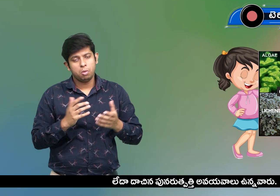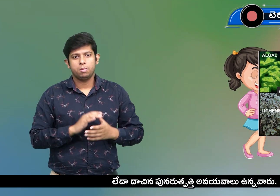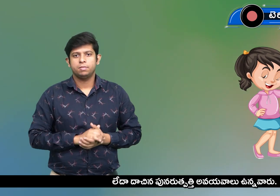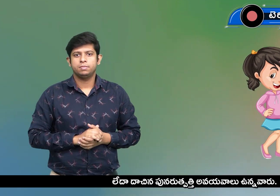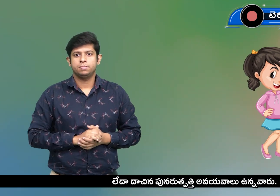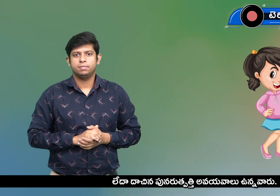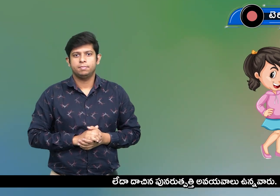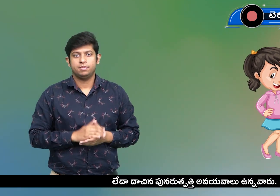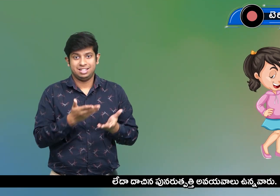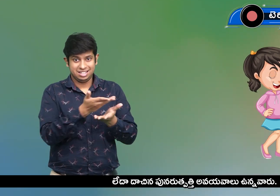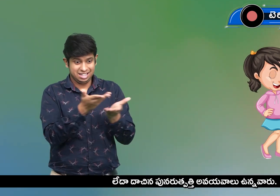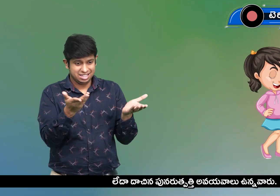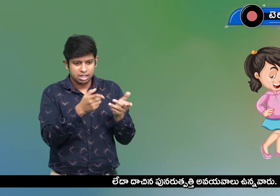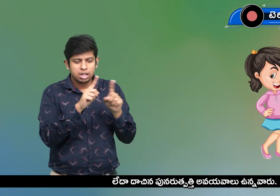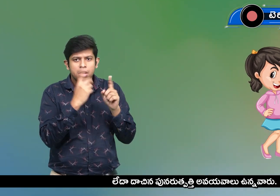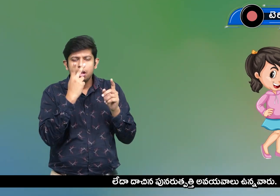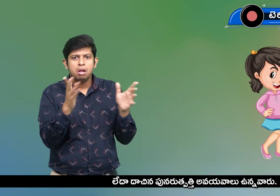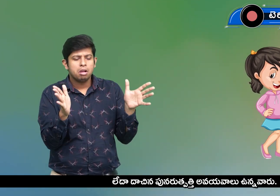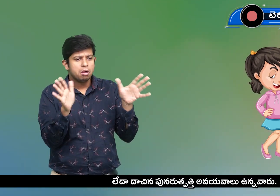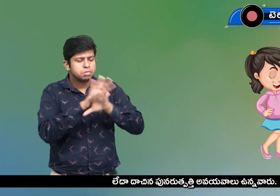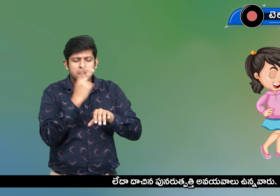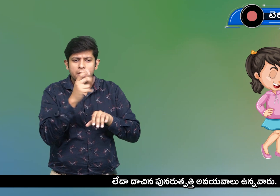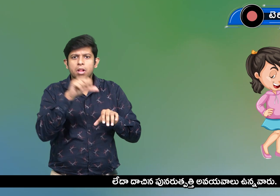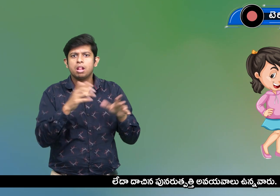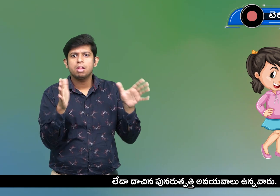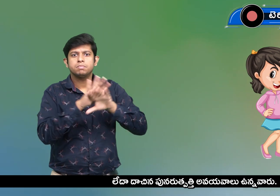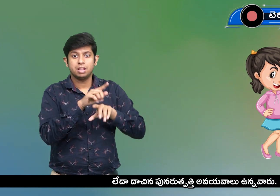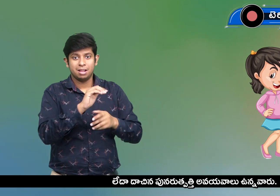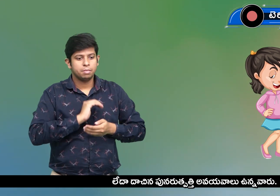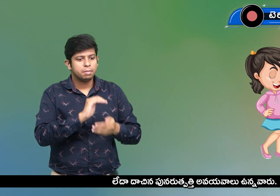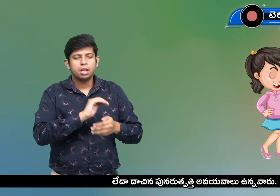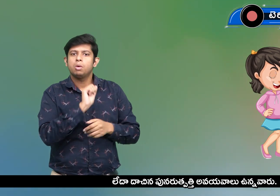లేదా దాచిన పునరుత్పత్తి అవయవాలు ఉన్నవారు.